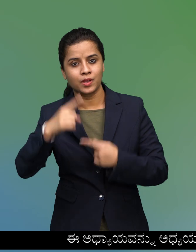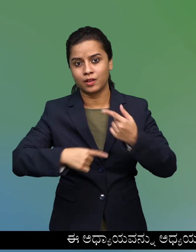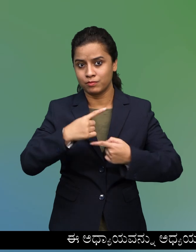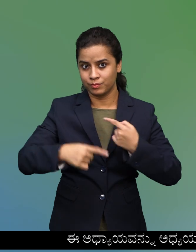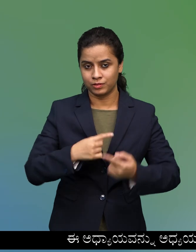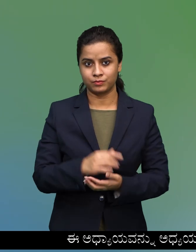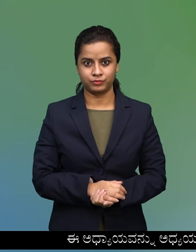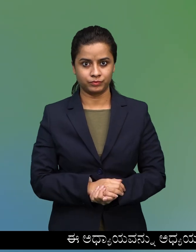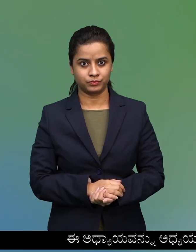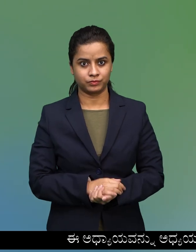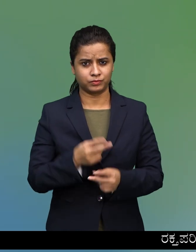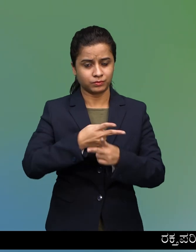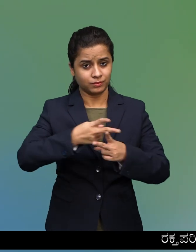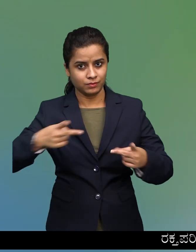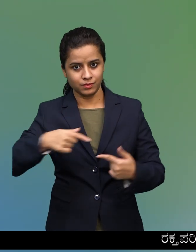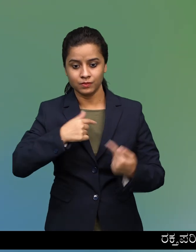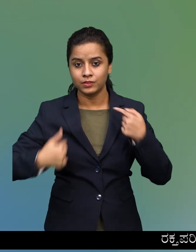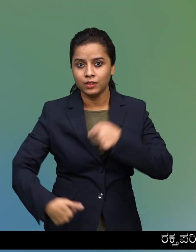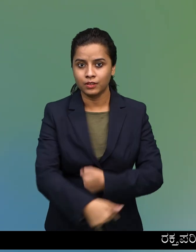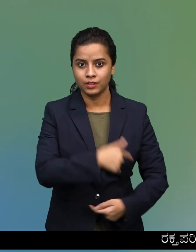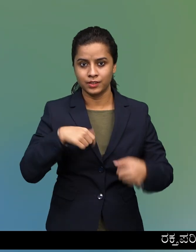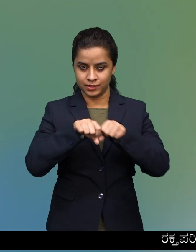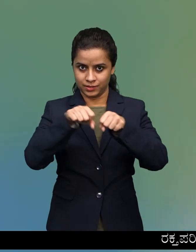ತಿಳಿಯುವಿರಿ. ರಕ್ತ ಪರಿಚಲನಾ ವ್ಯವಸ್ಥೆಗಳ ವಿಧಗಳು.